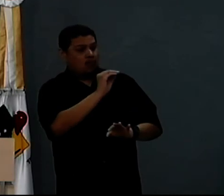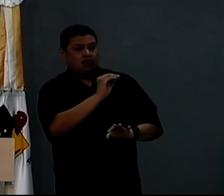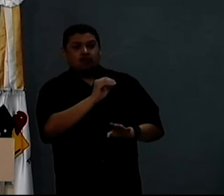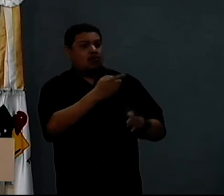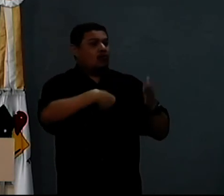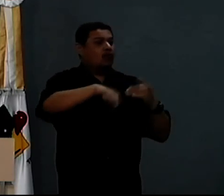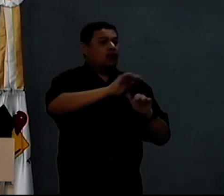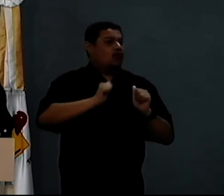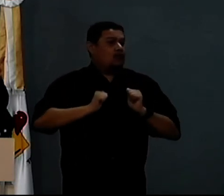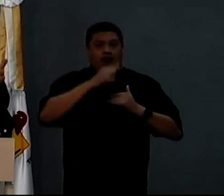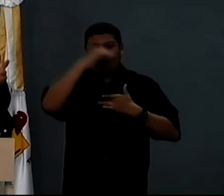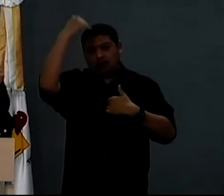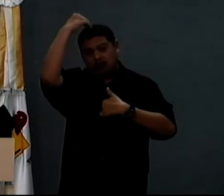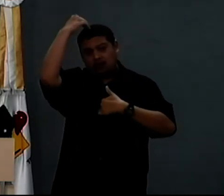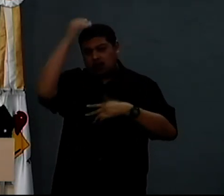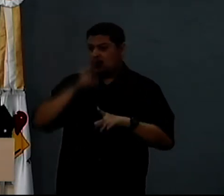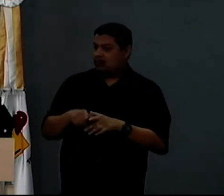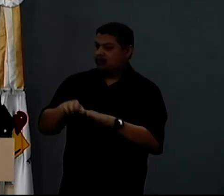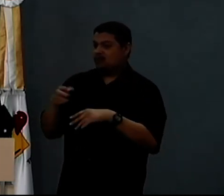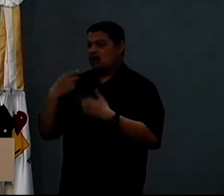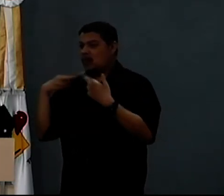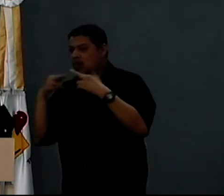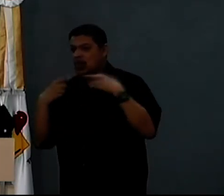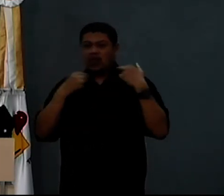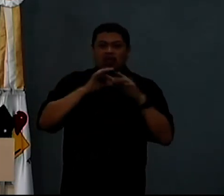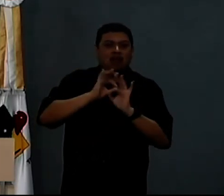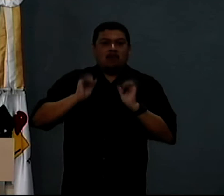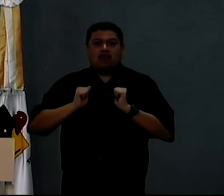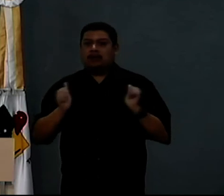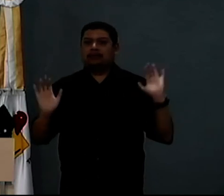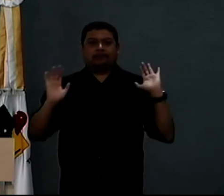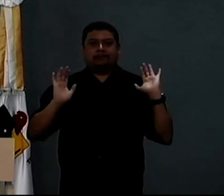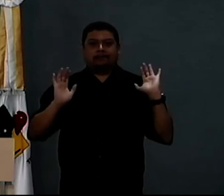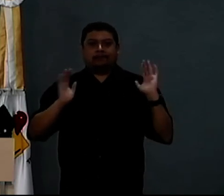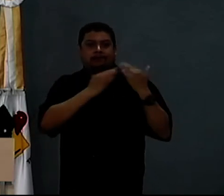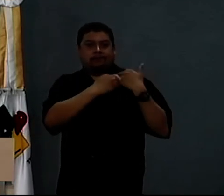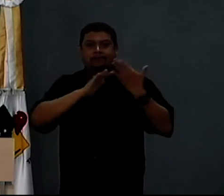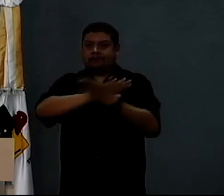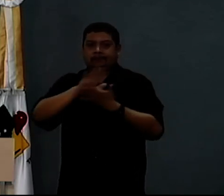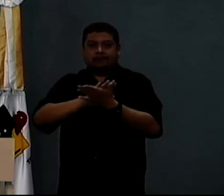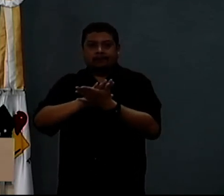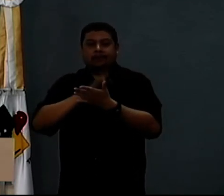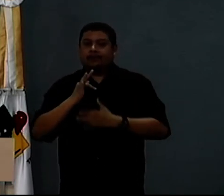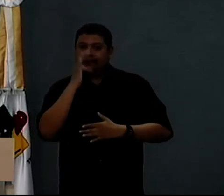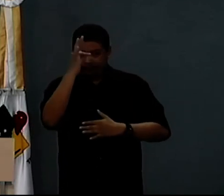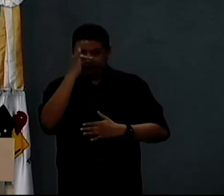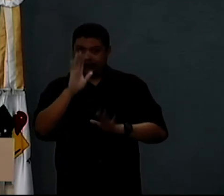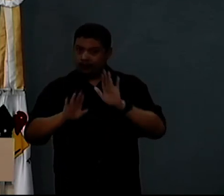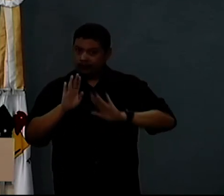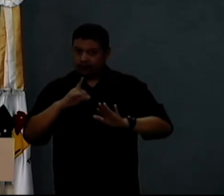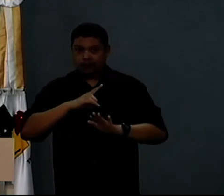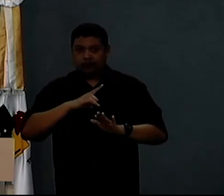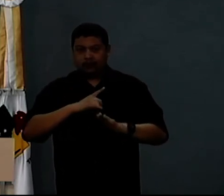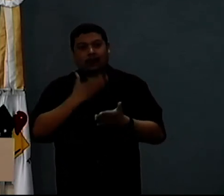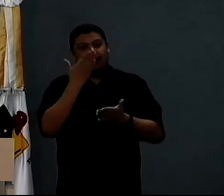sendo sondagem, um fala uma coisinha aqui para enganar, outro faz outra coisinha para enganar, e simplesmente ficou por isso daí. Daqui a pouco, pessoal, nós vamos